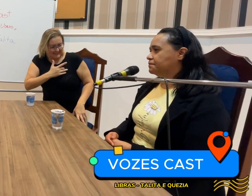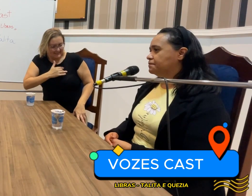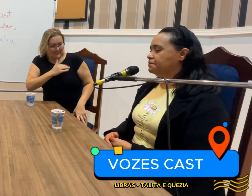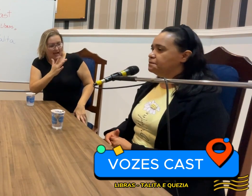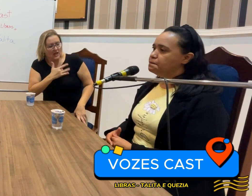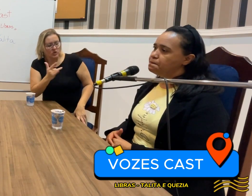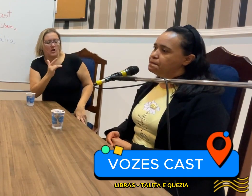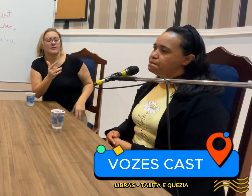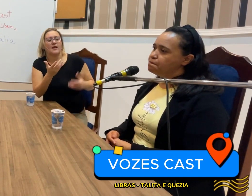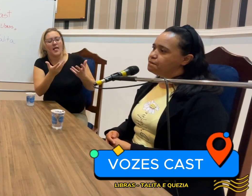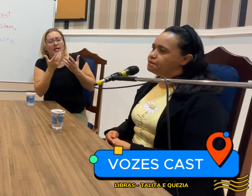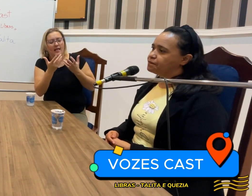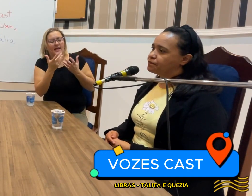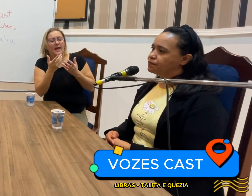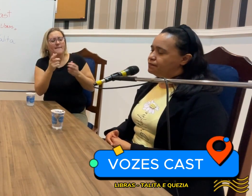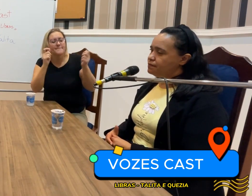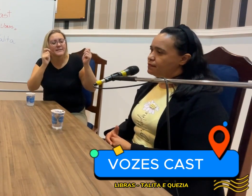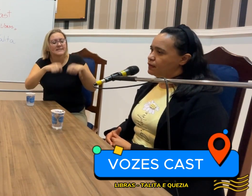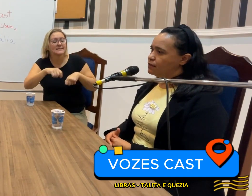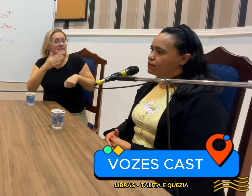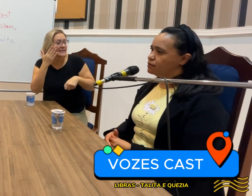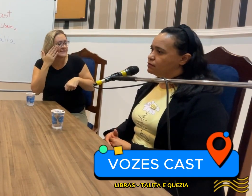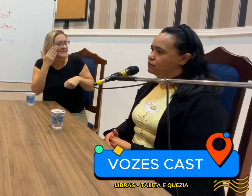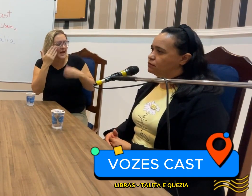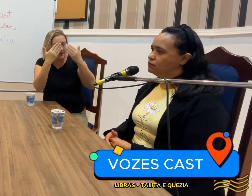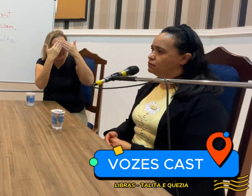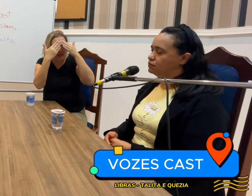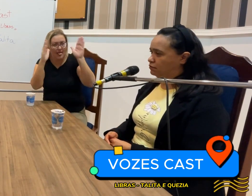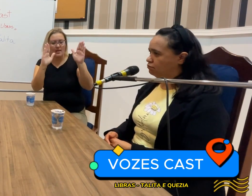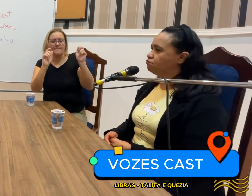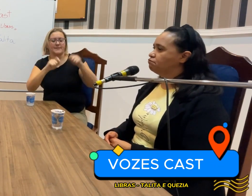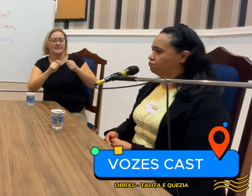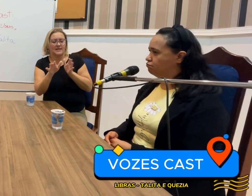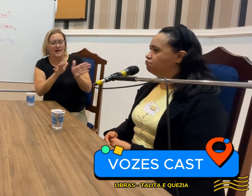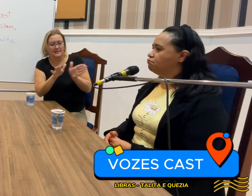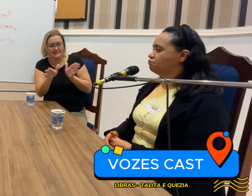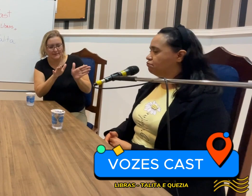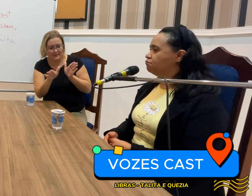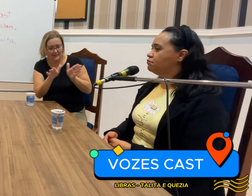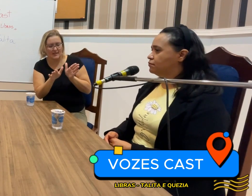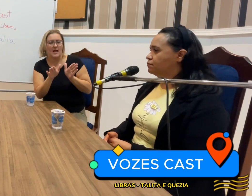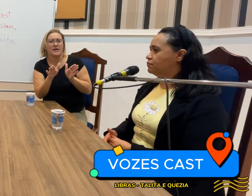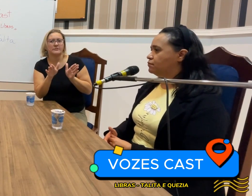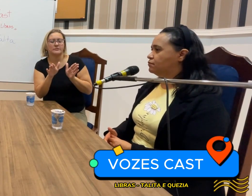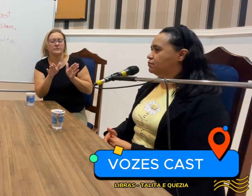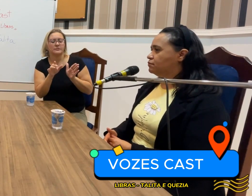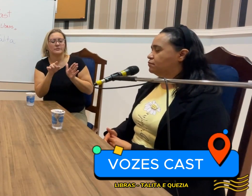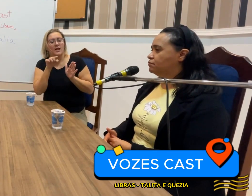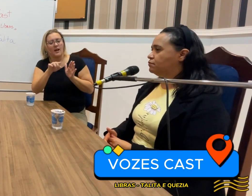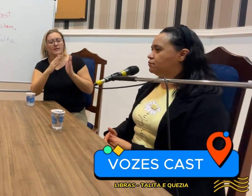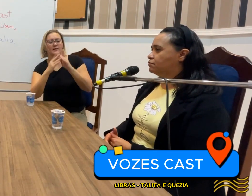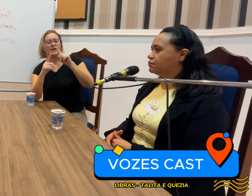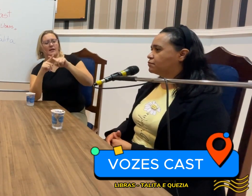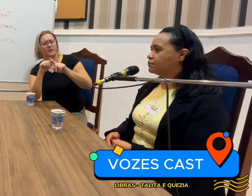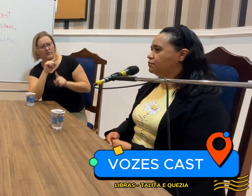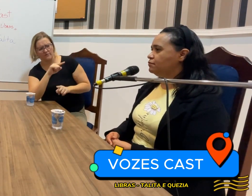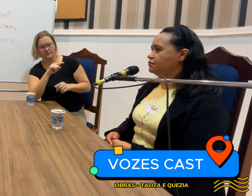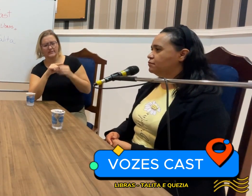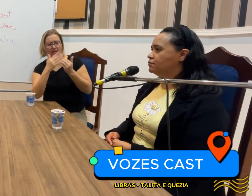momento de inclusão dentro da igreja, de acessibilidade na realidade. E você crê